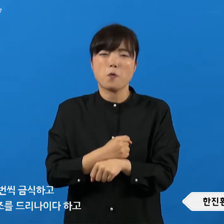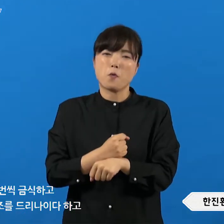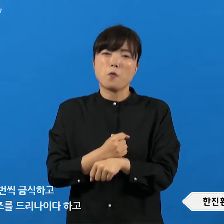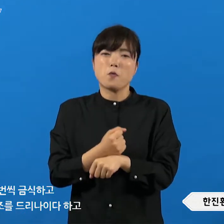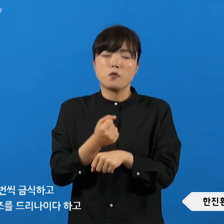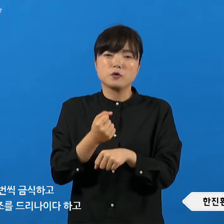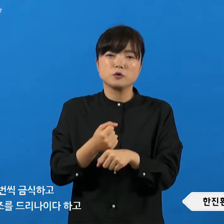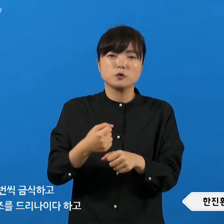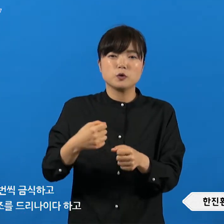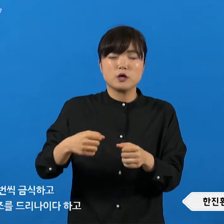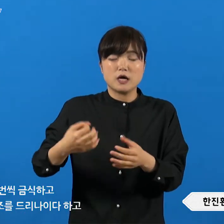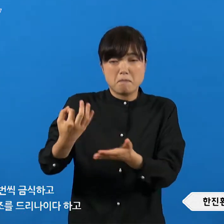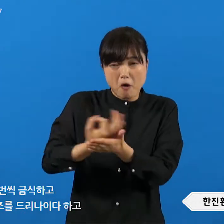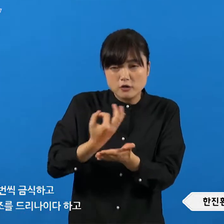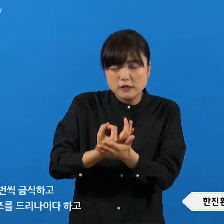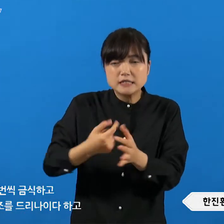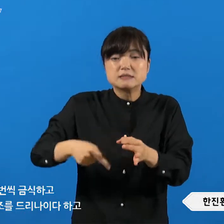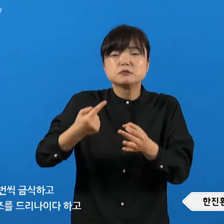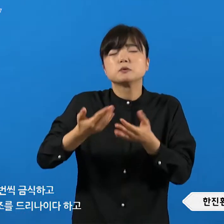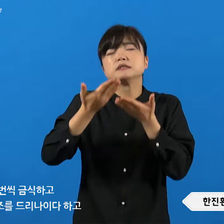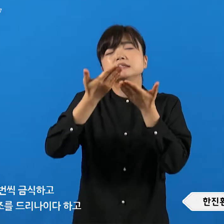소득의 11조를 드리나이다.